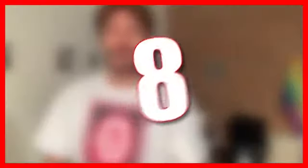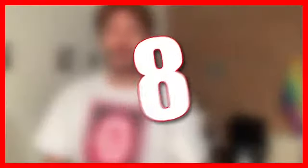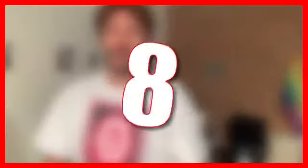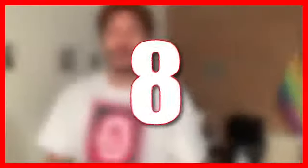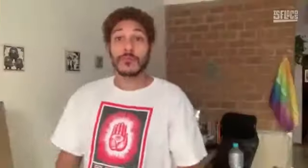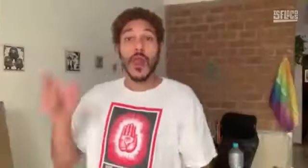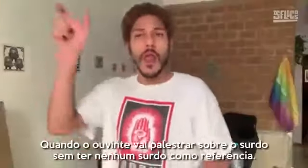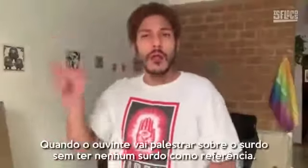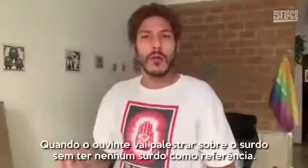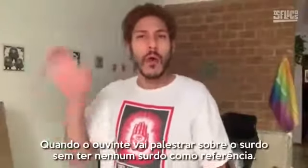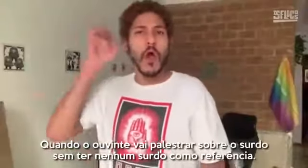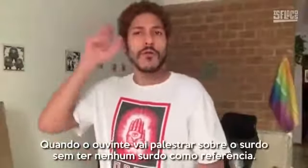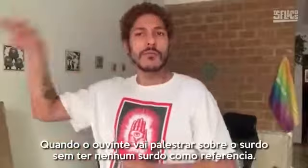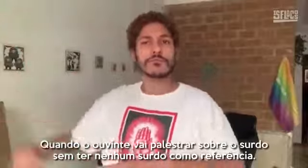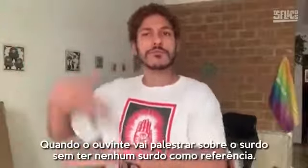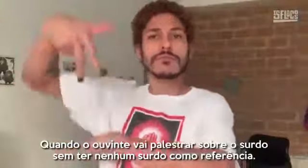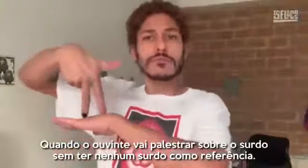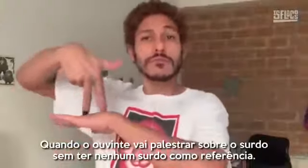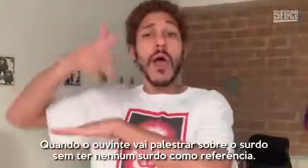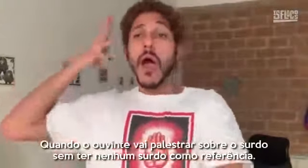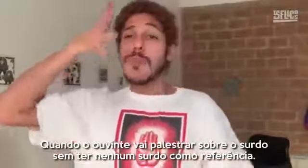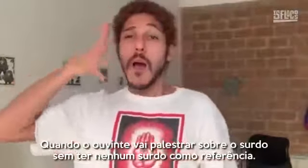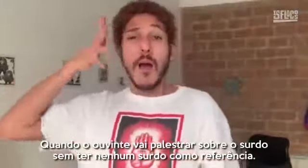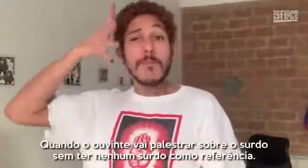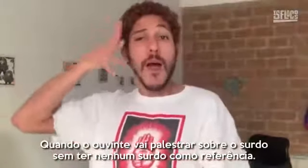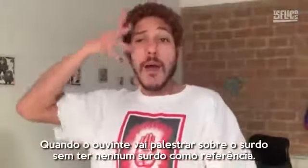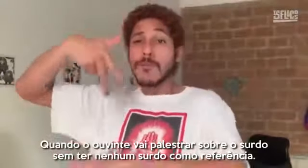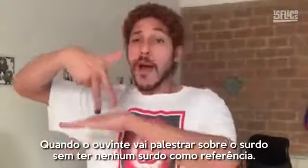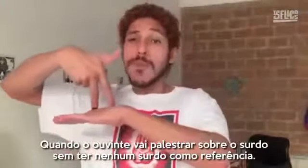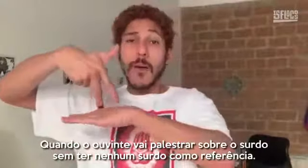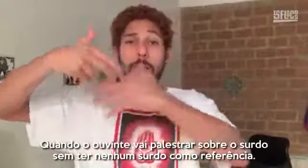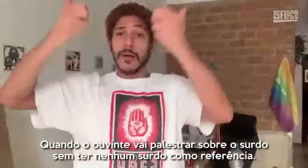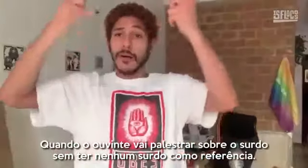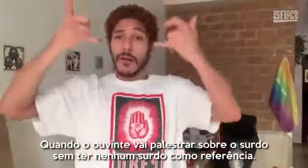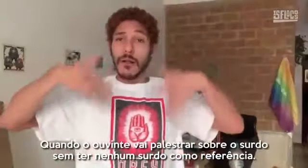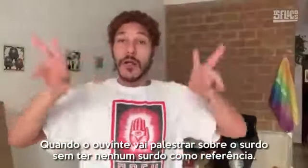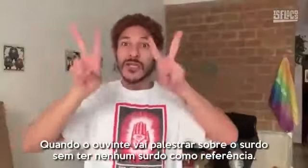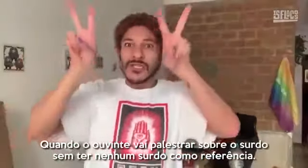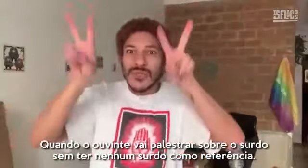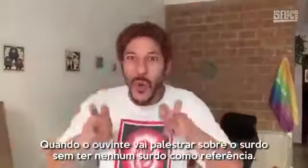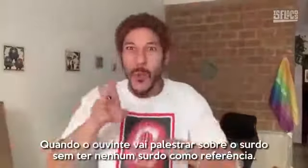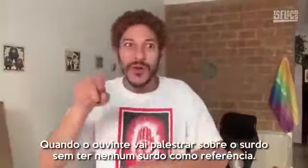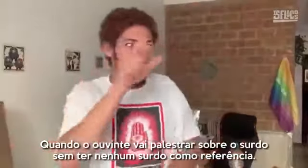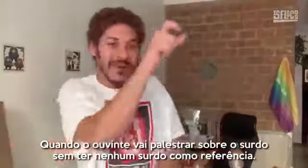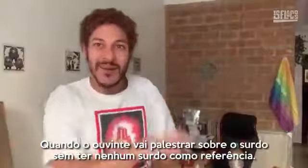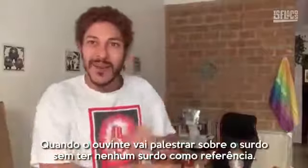Número 8. Quando o ouvinte vai palestrar sobre o surdo sem ter nenhum surdo